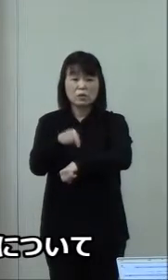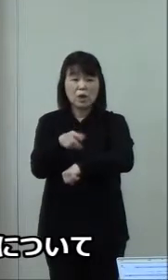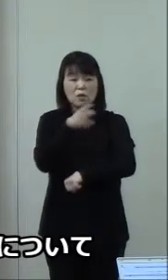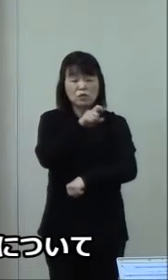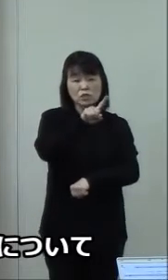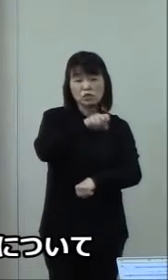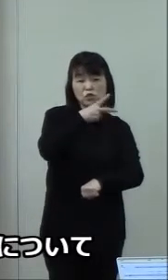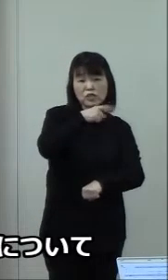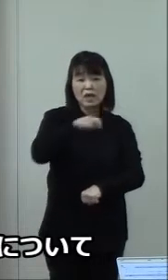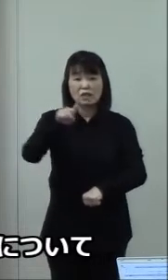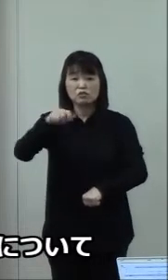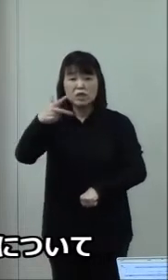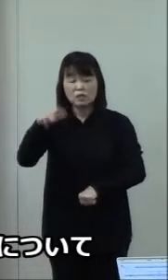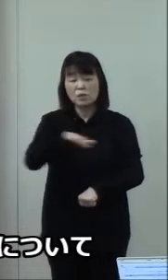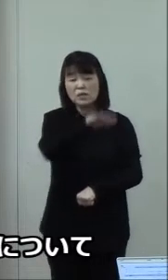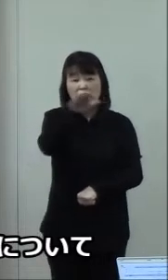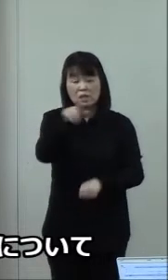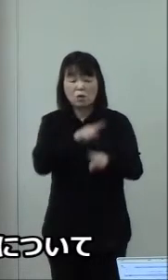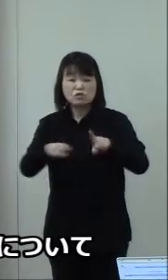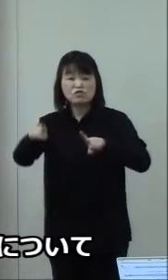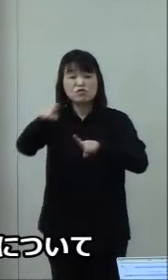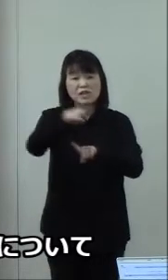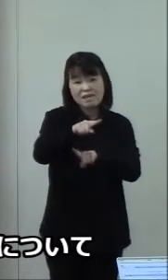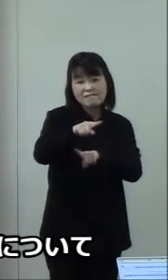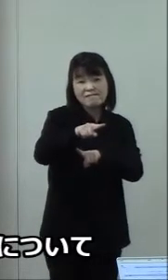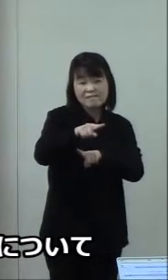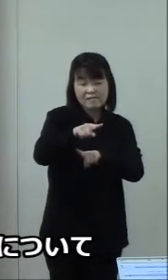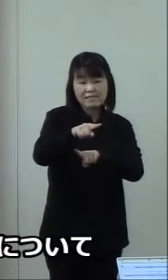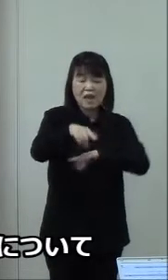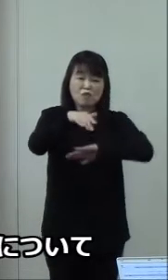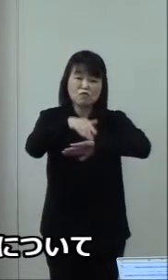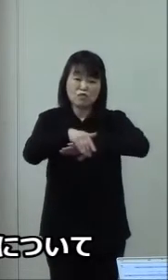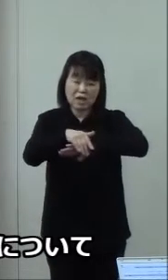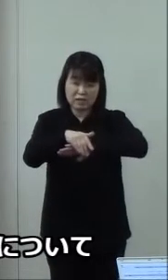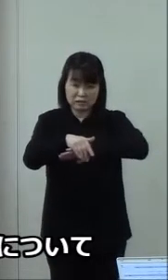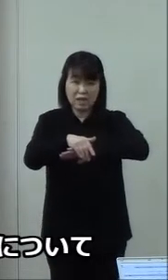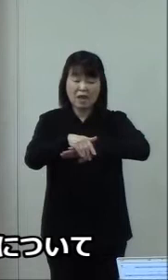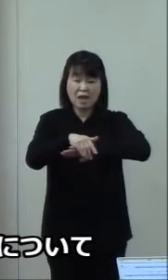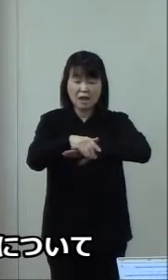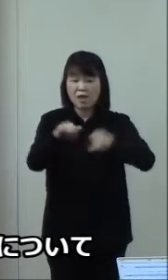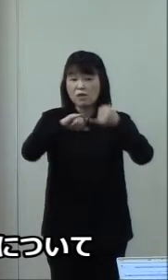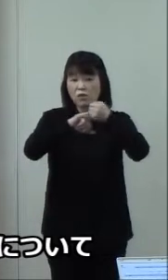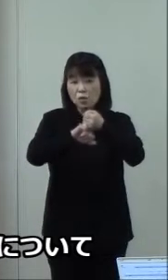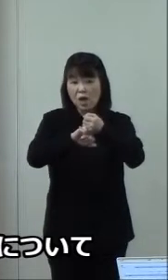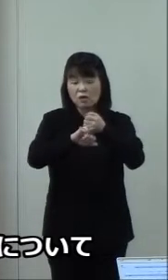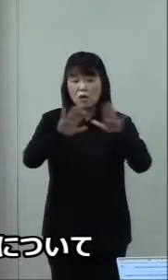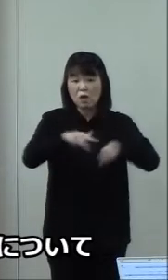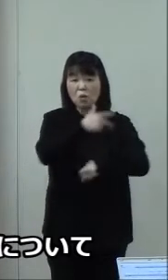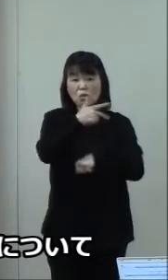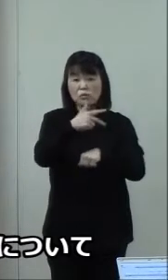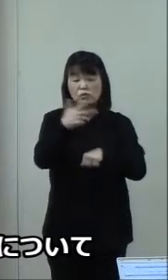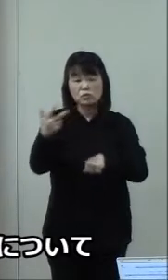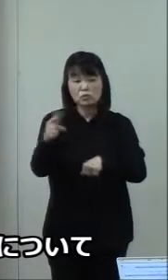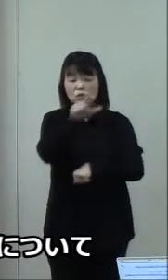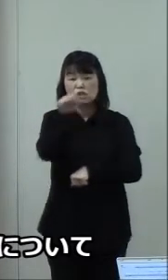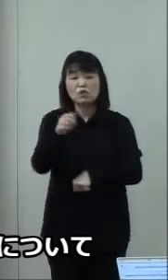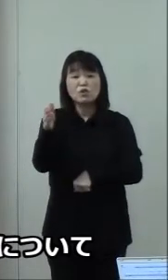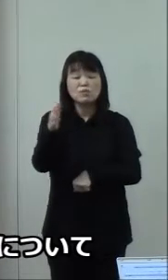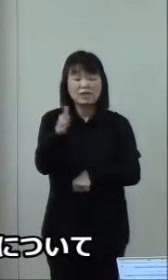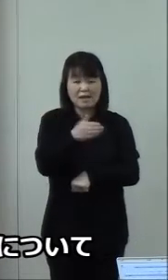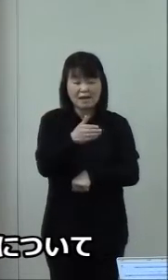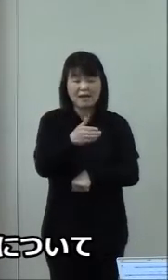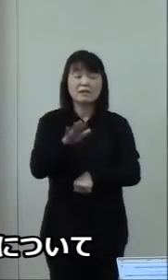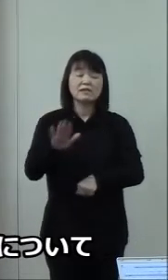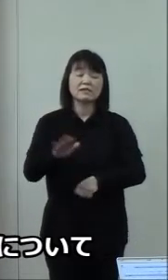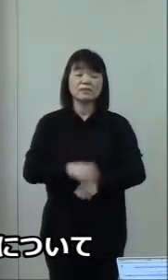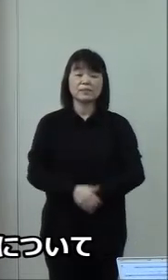から17歳を優先して受け付けることとしておりまして、予約は今週月曜日から開始しているところでございます。ここですね、イオ